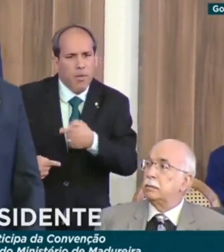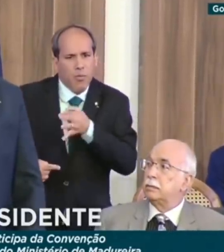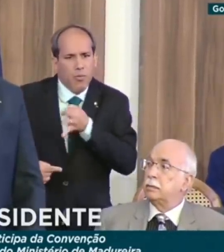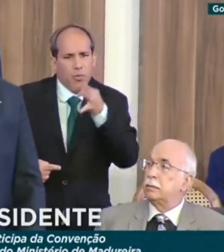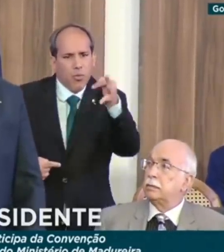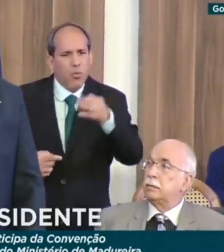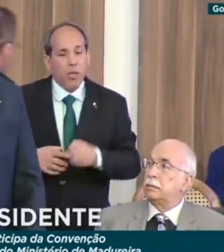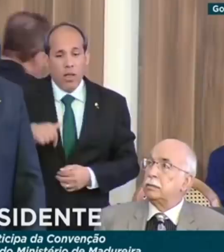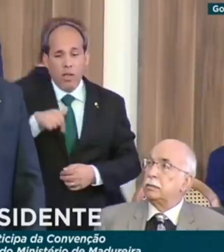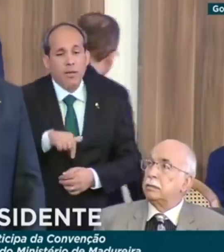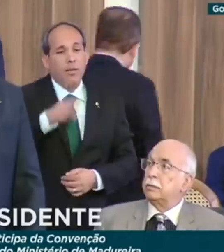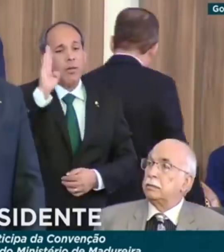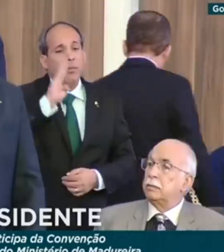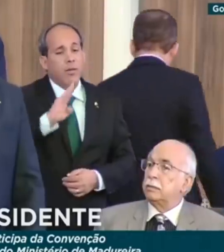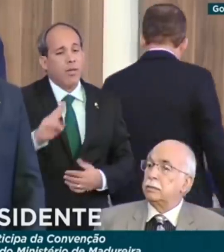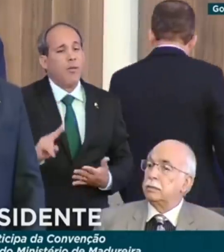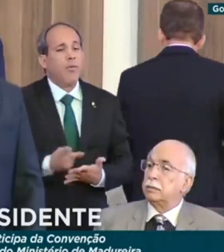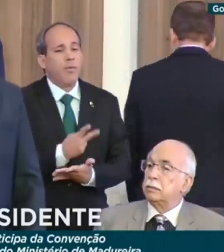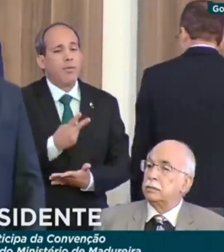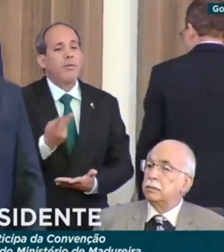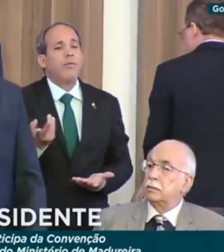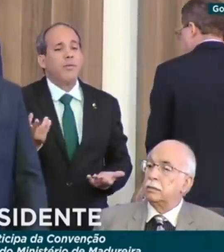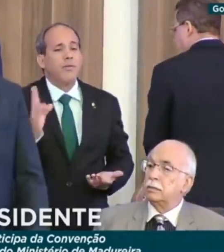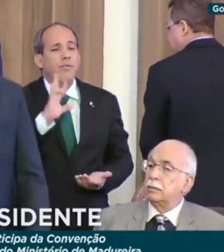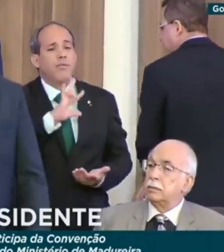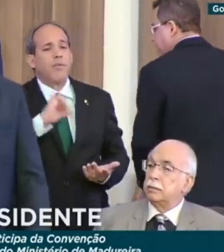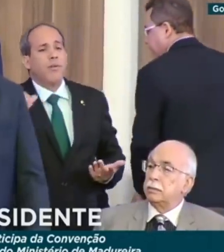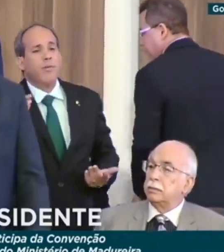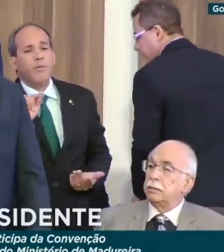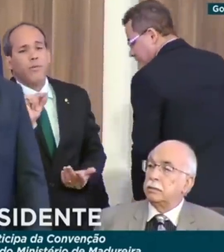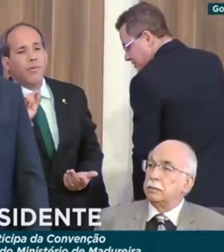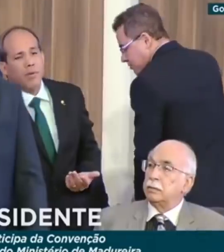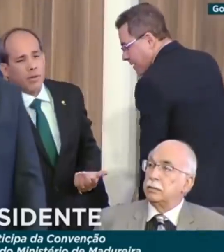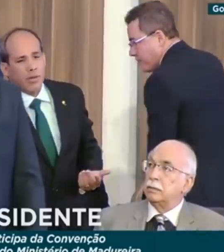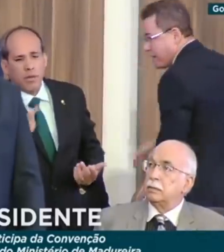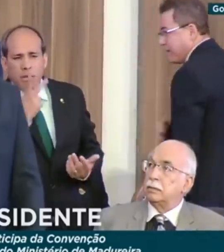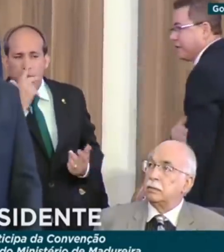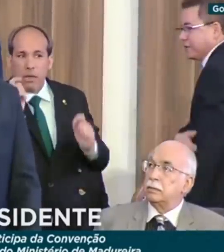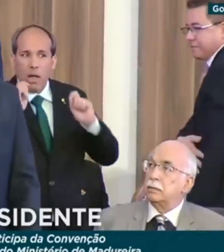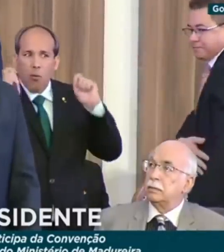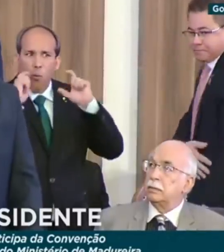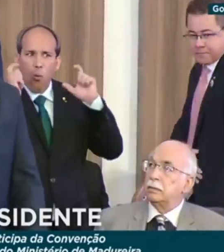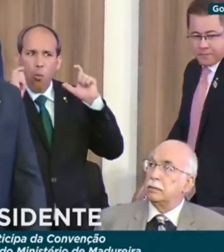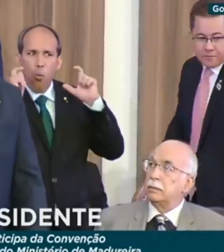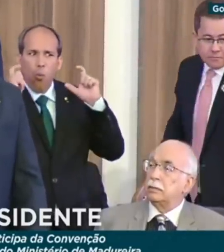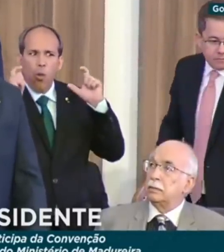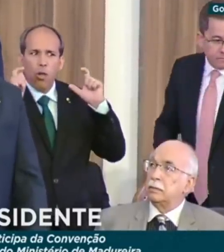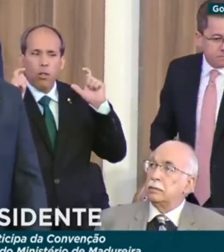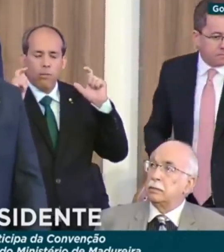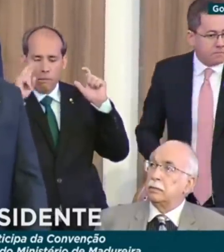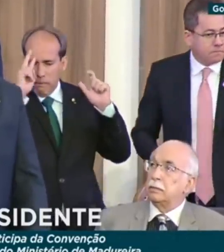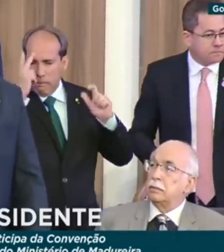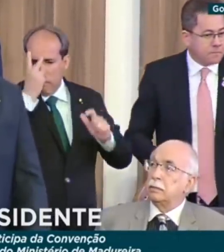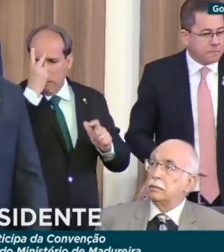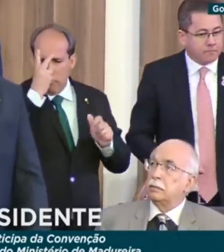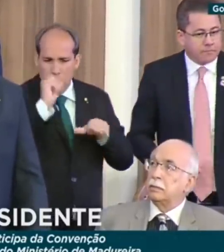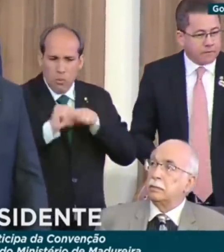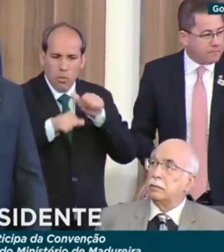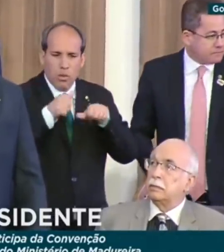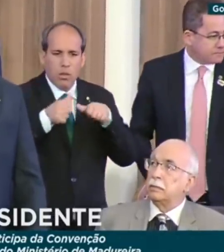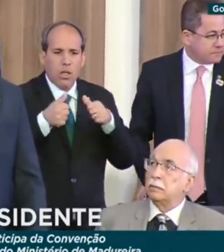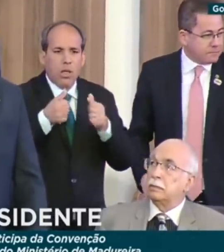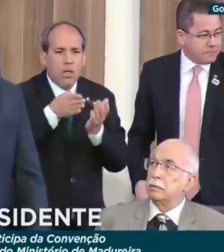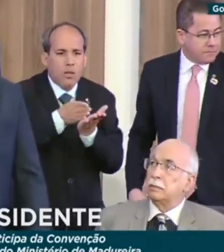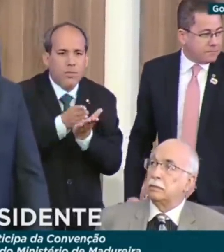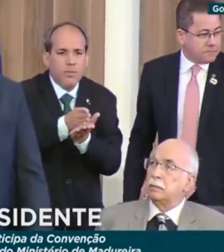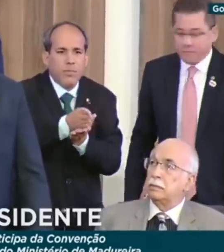indo o Brasil? Que choque ele deveria tomar para mudar de rumo? Mas o